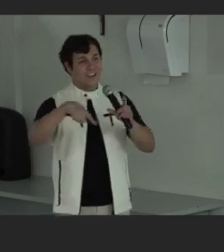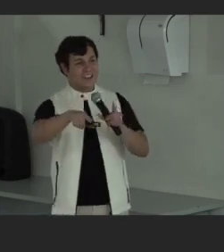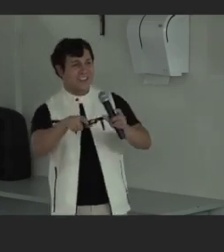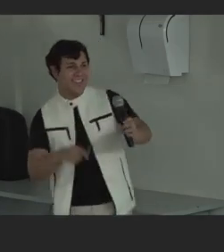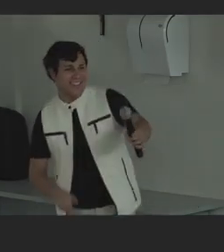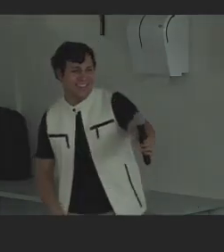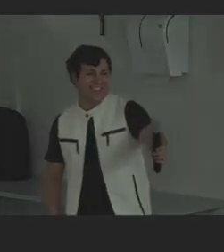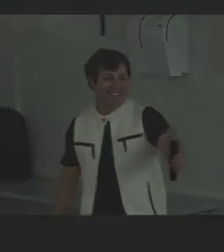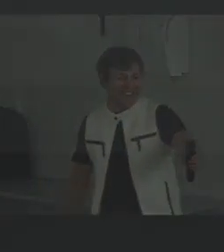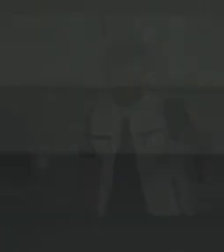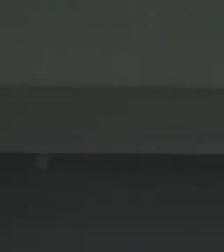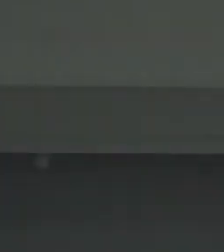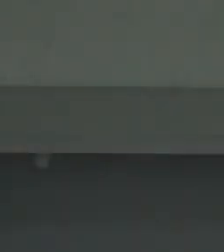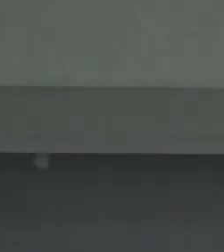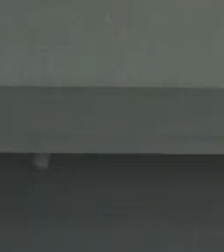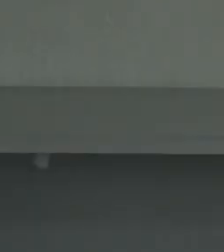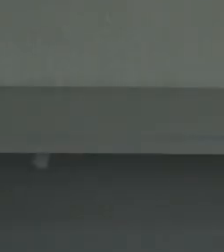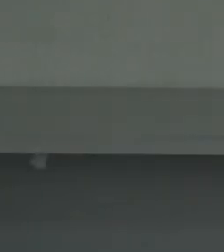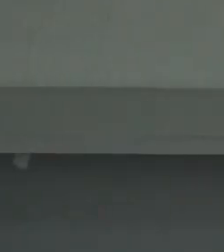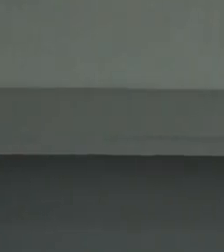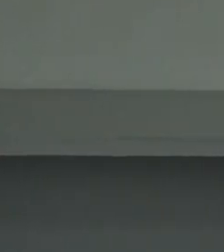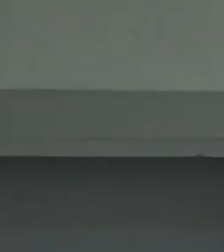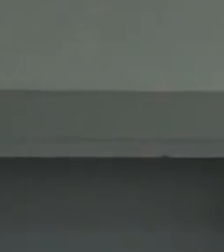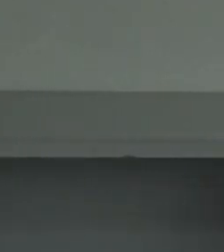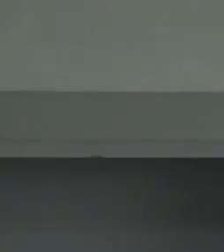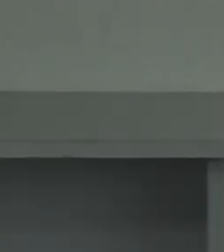que... Gracias.